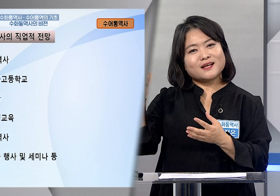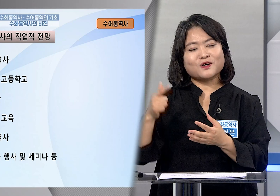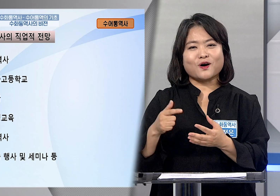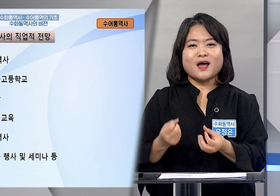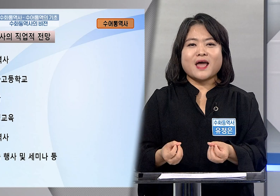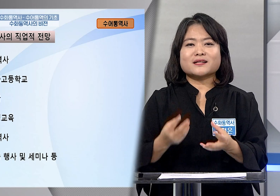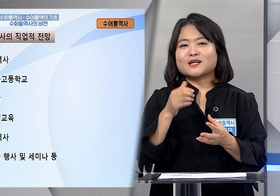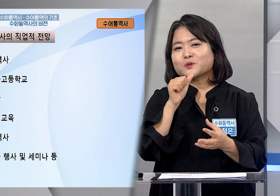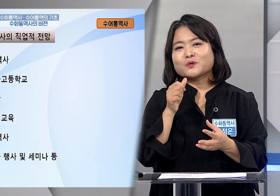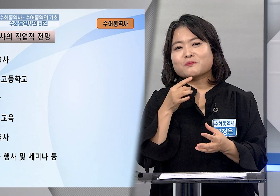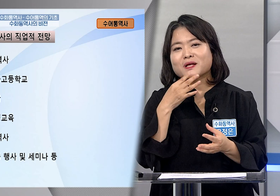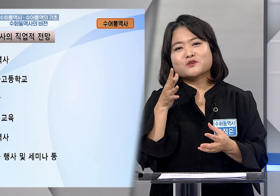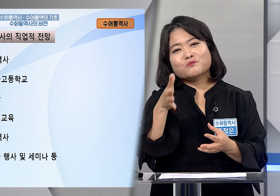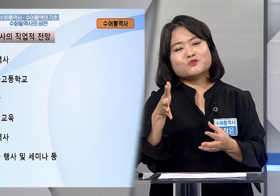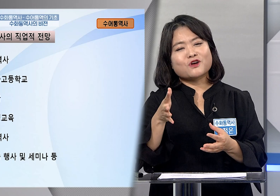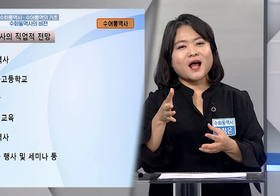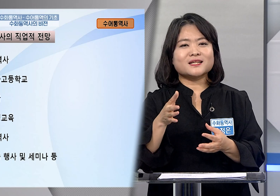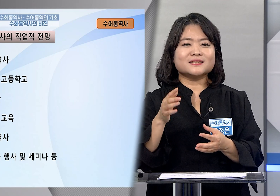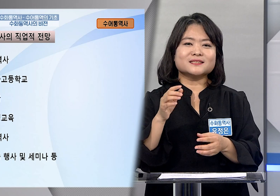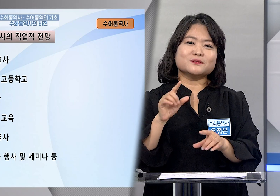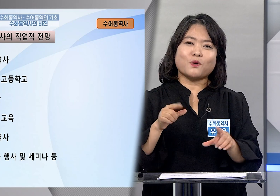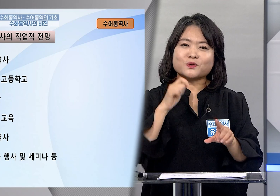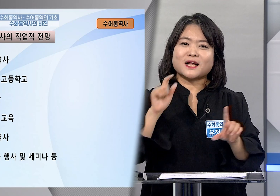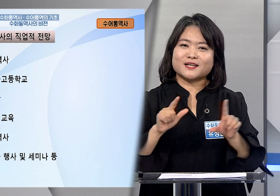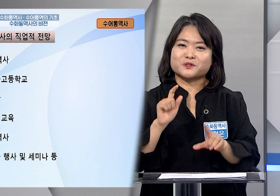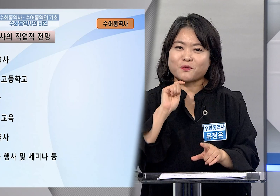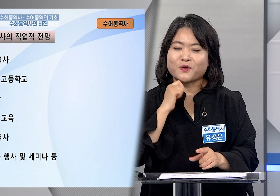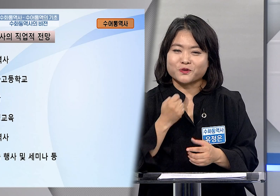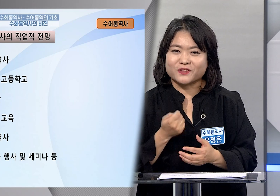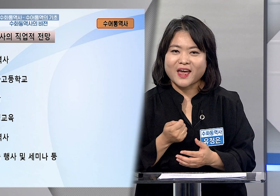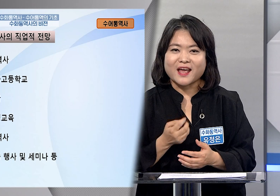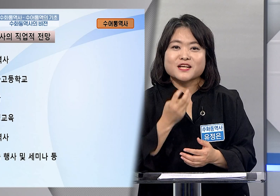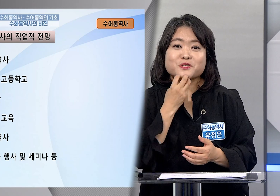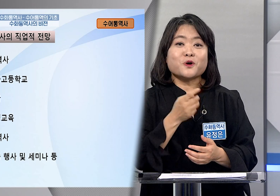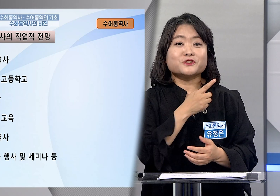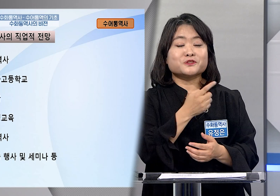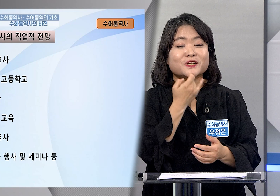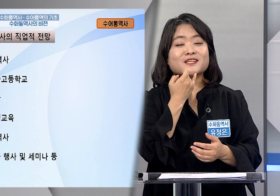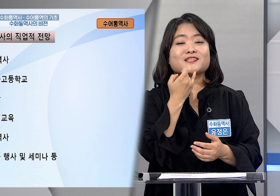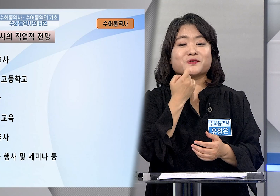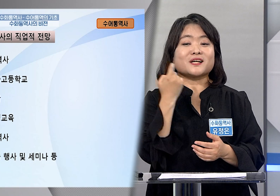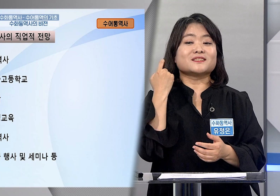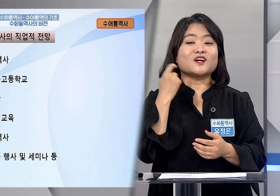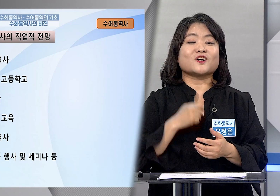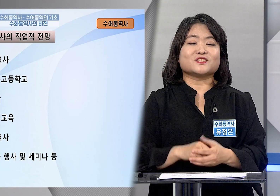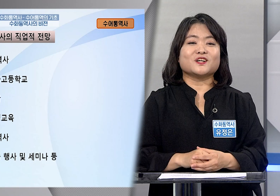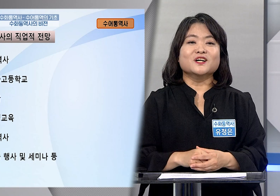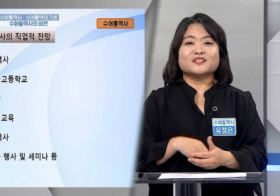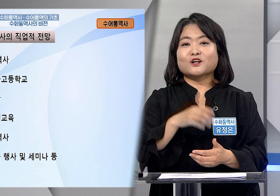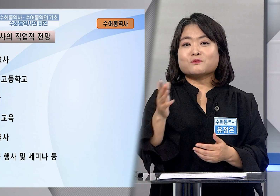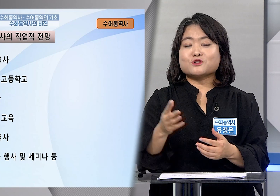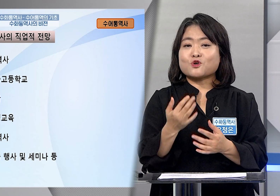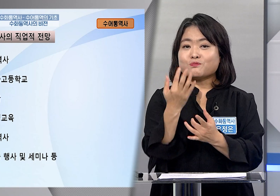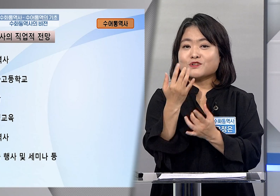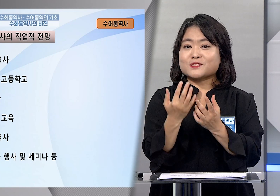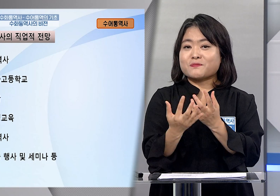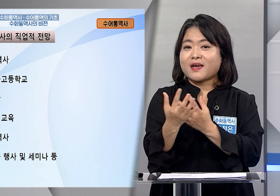않아서 행사 통역만 전문으로 하기는 먹고 살기가 좀 어려운데, 서울은 괜찮다고 제가 들었거든요. 여러분들 촛불 집회